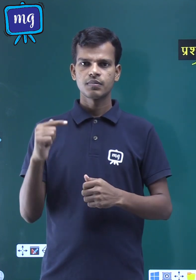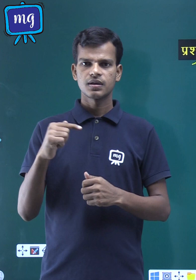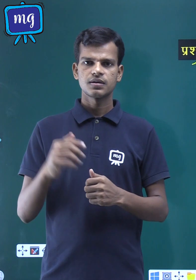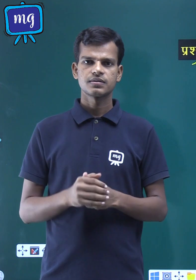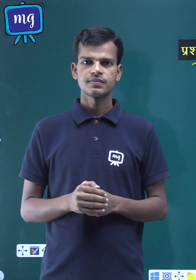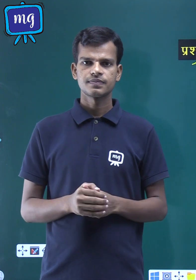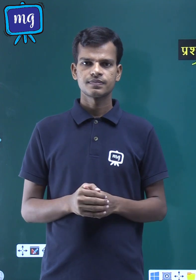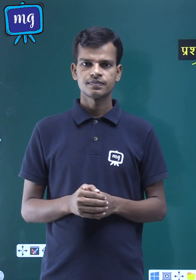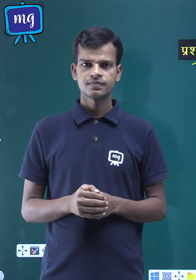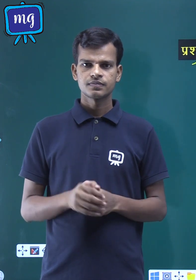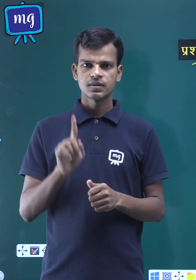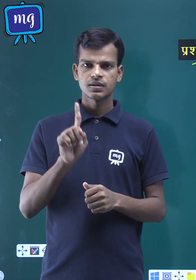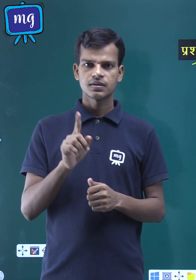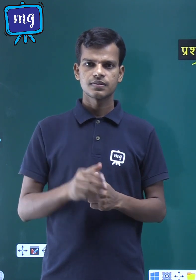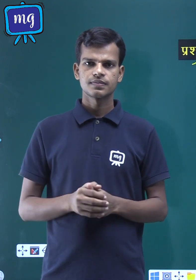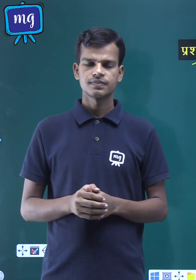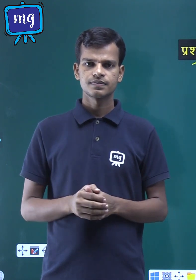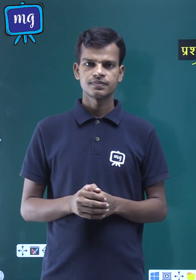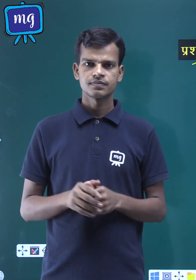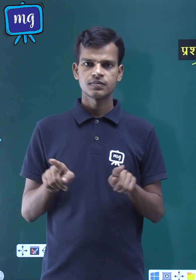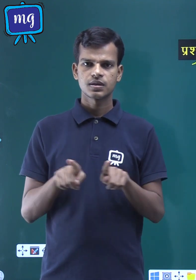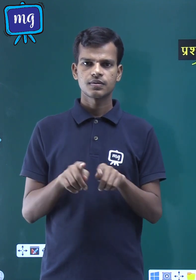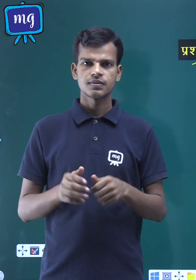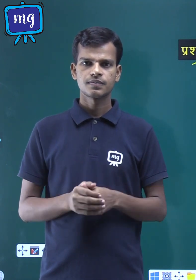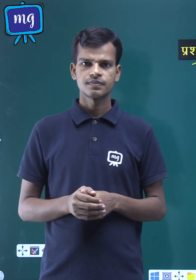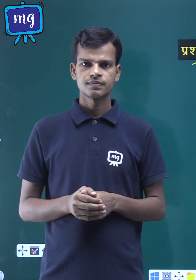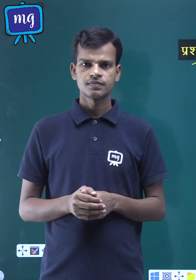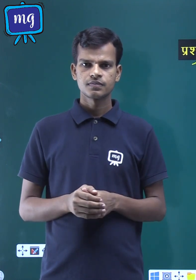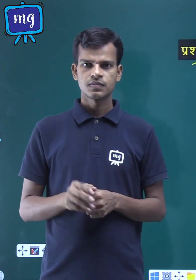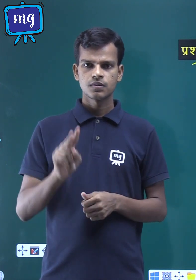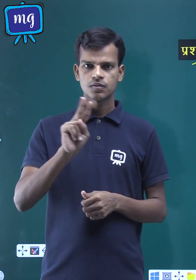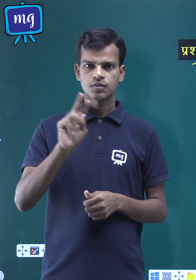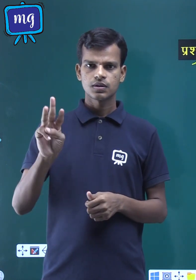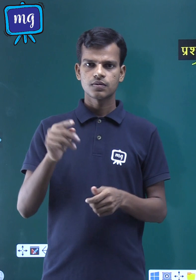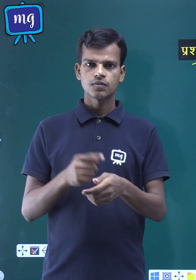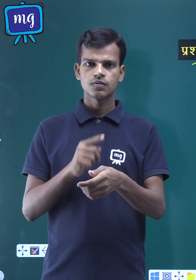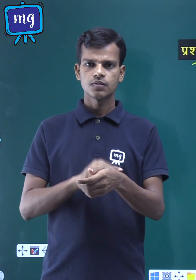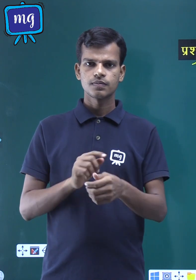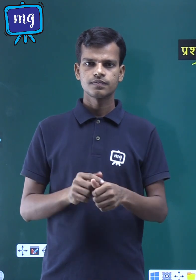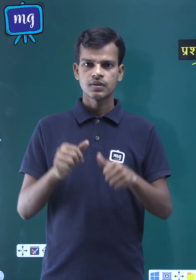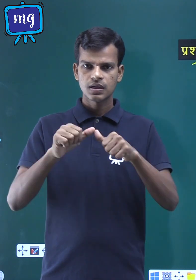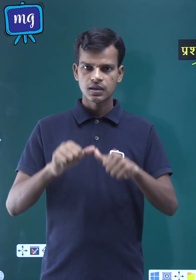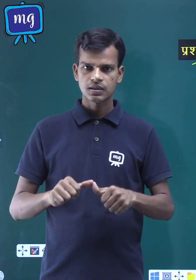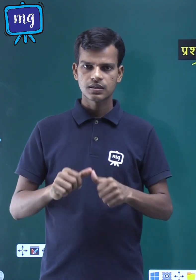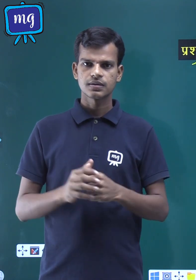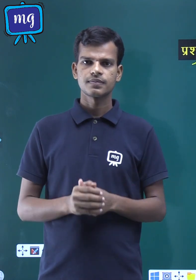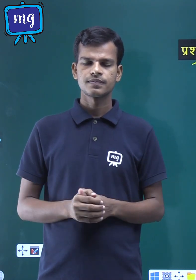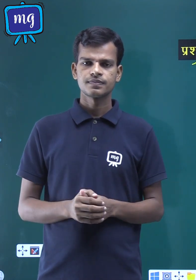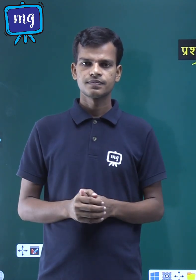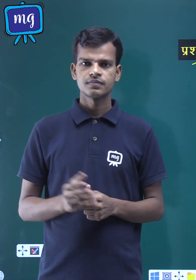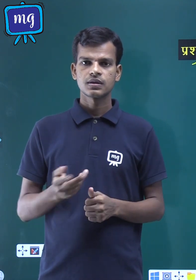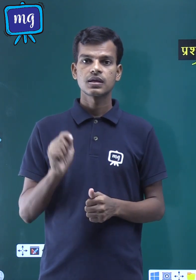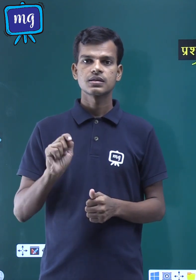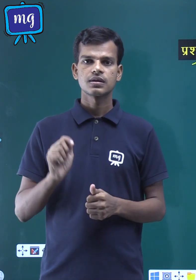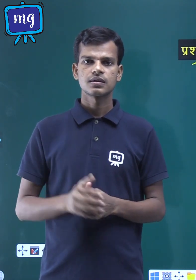माइनस 1 बराबर 23 को हल कीजिए।